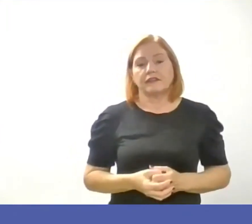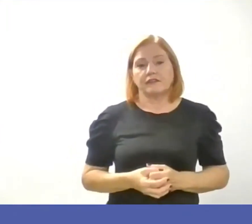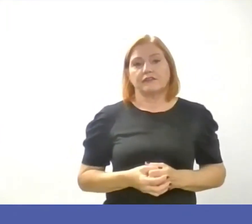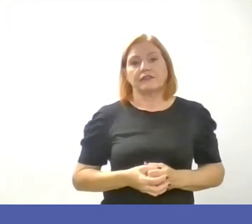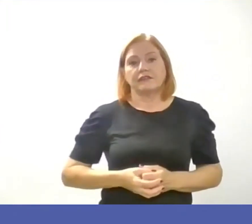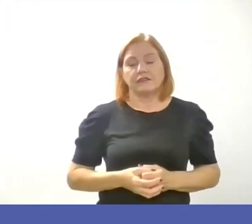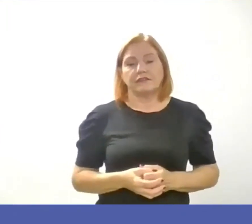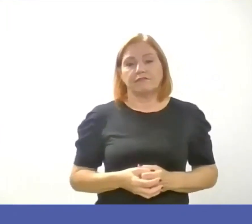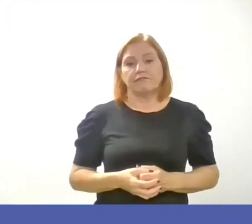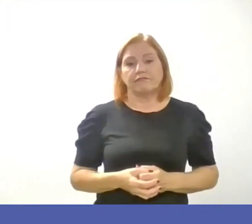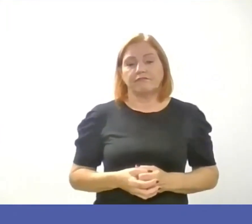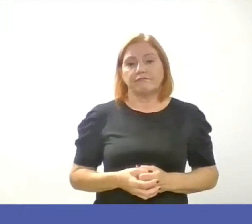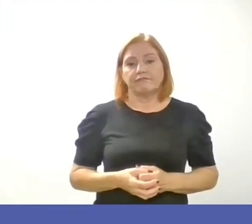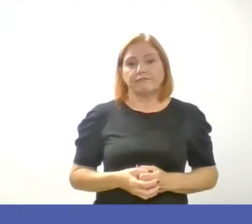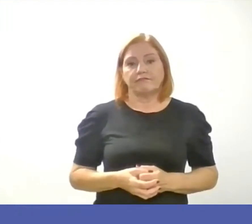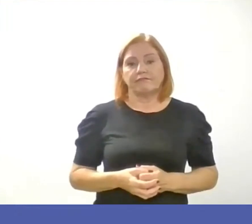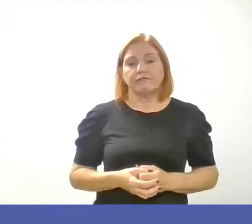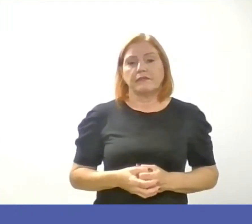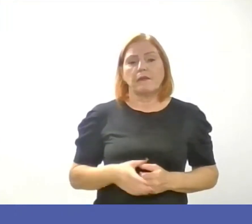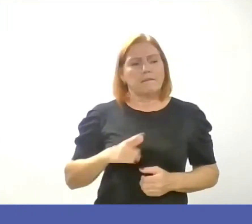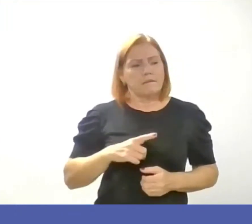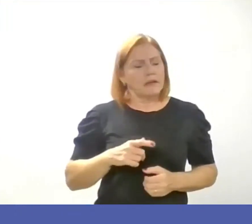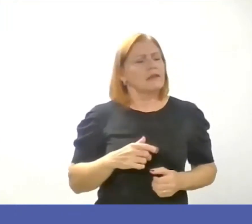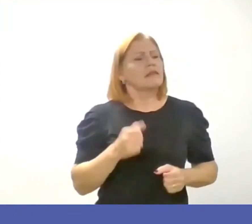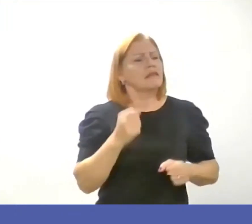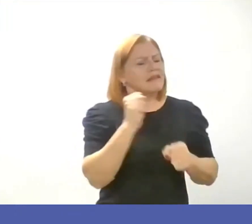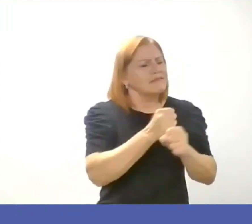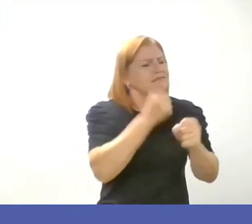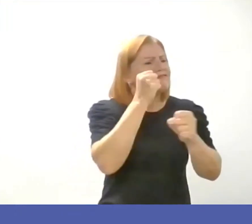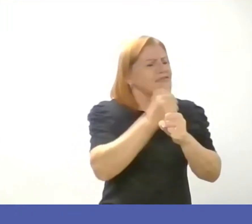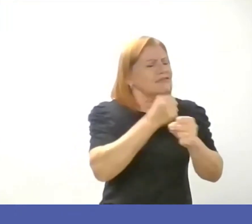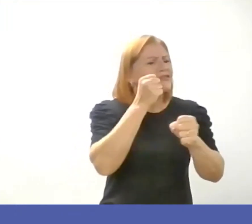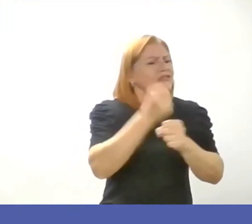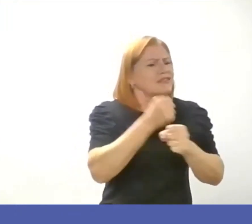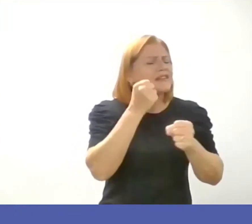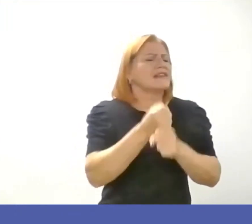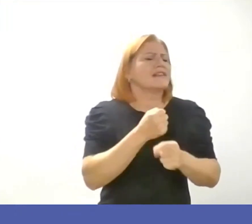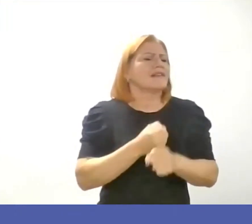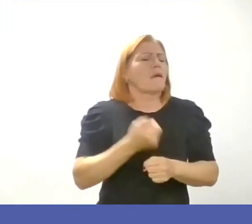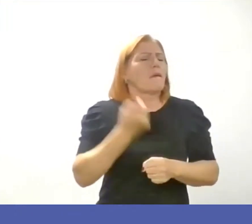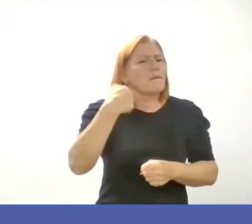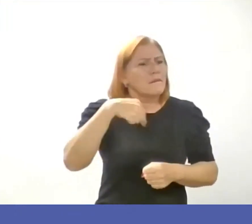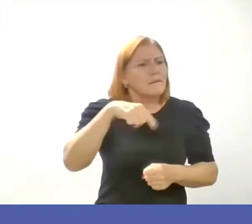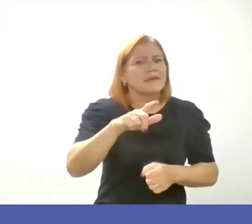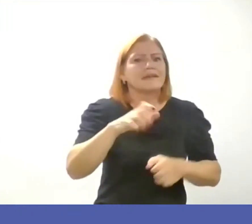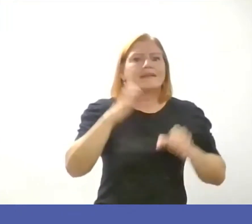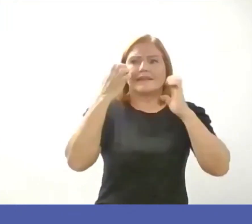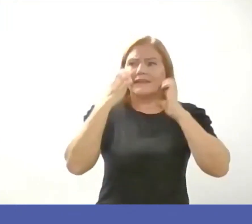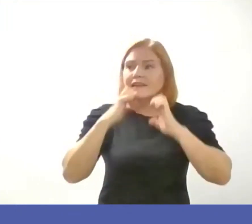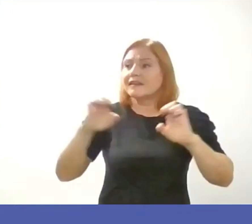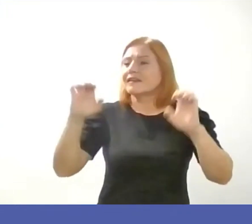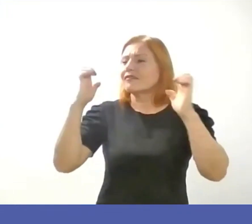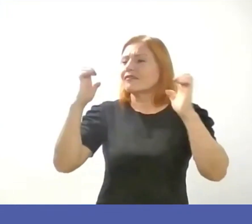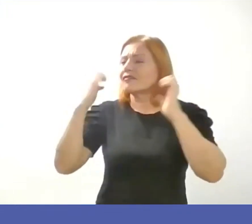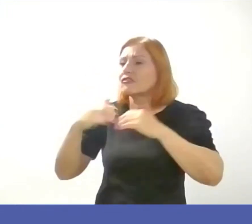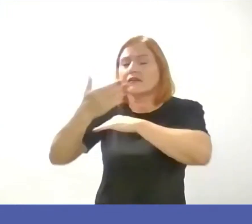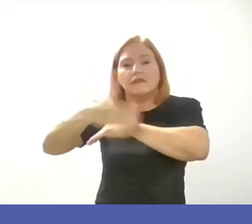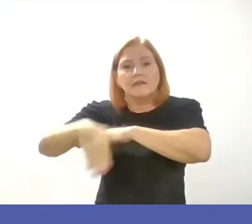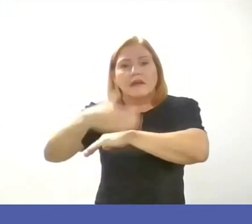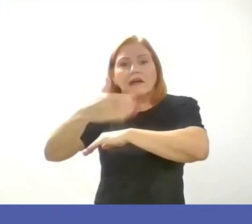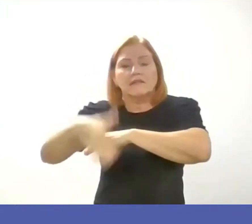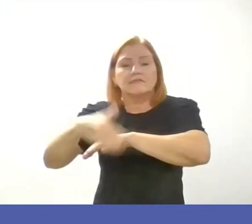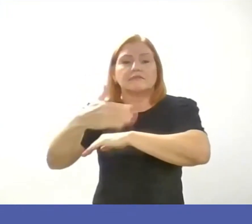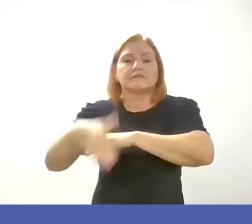se fechar. Tem que sair para pregar o evangelho nas ruas. Tem que libertar